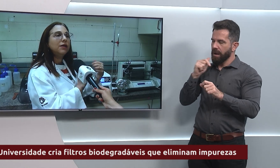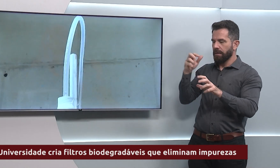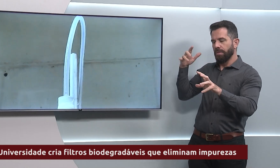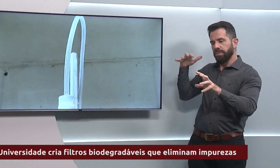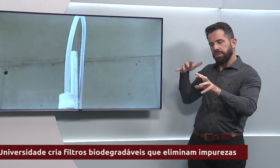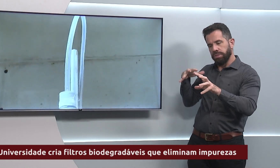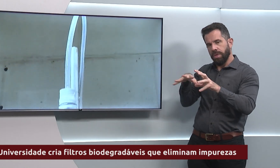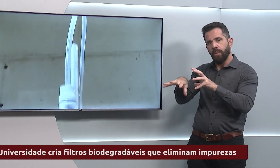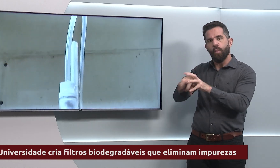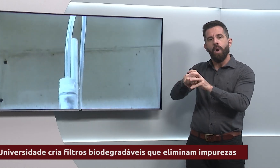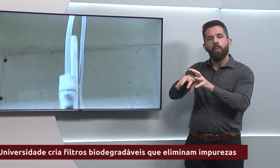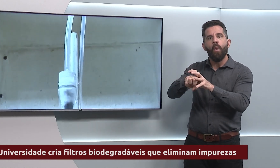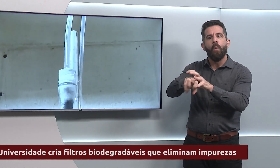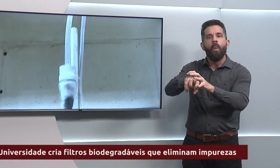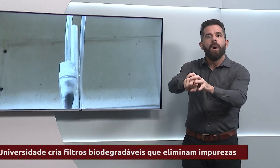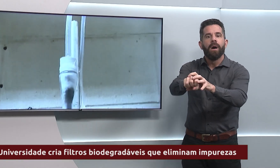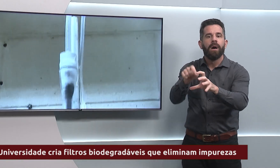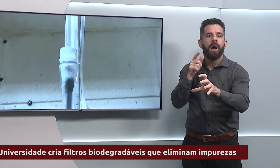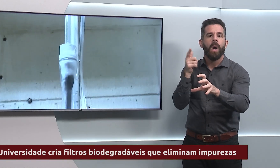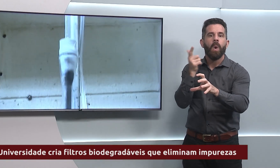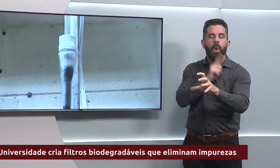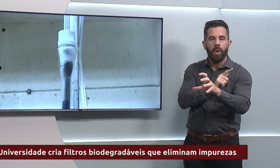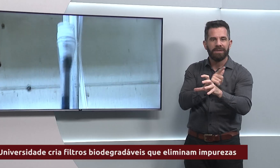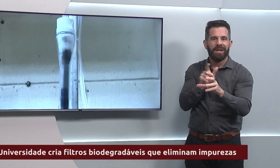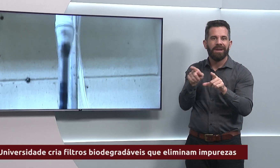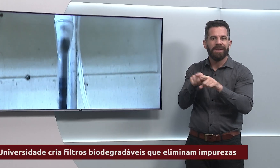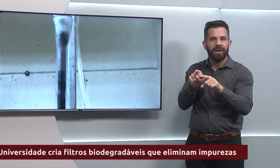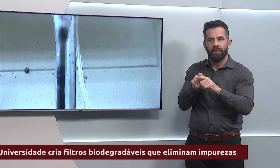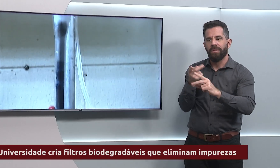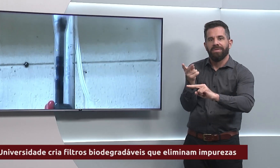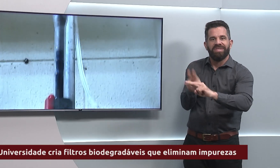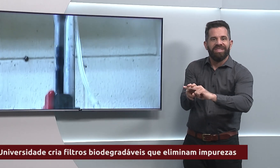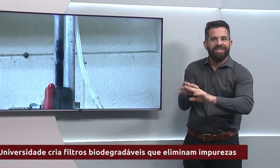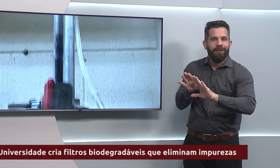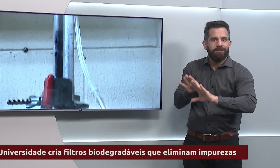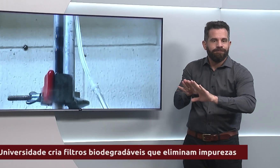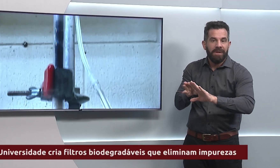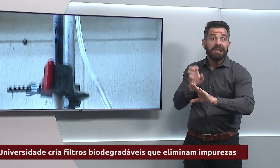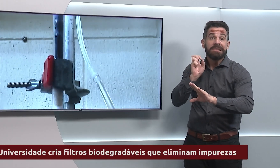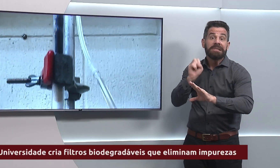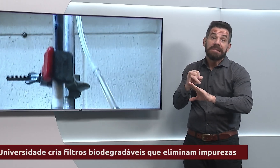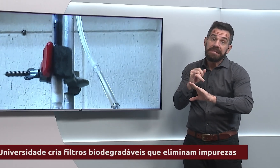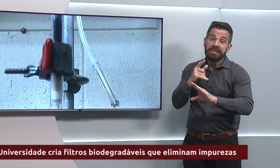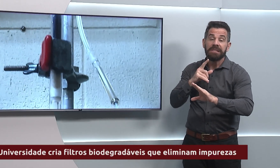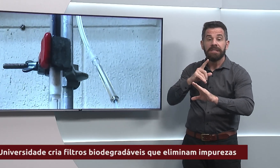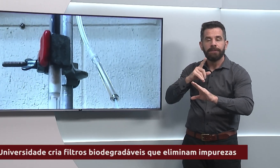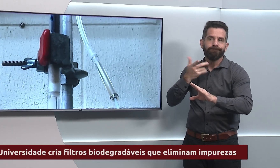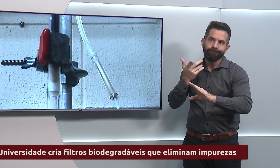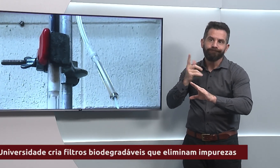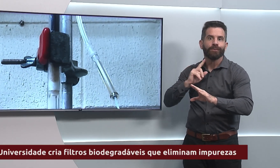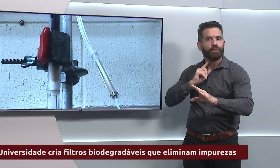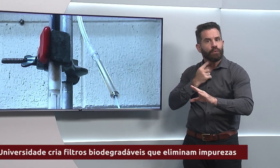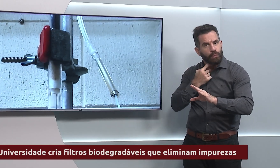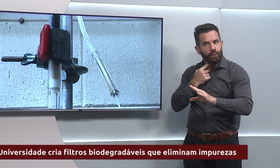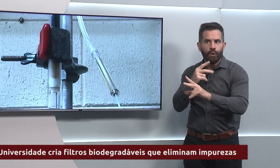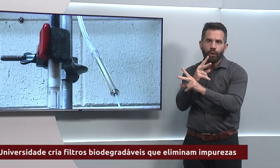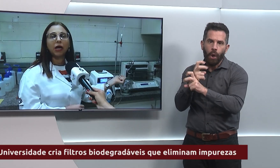da solução, né, do fluido, esse contaminante e ele sai posteriormente descontaminado. Então é